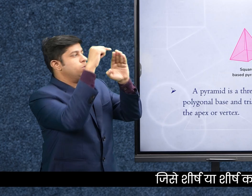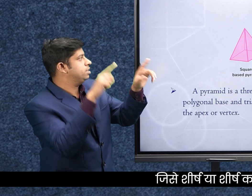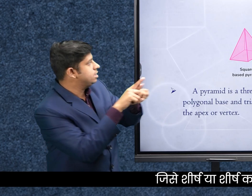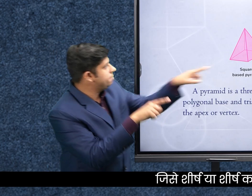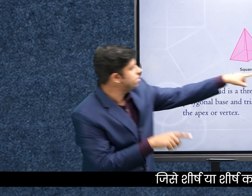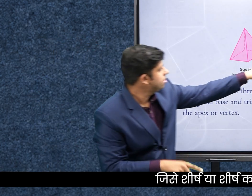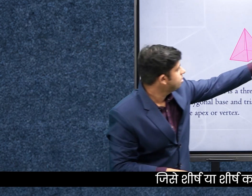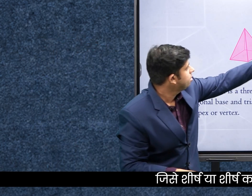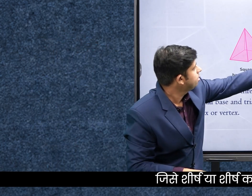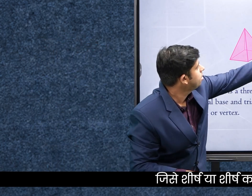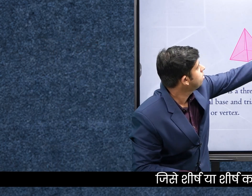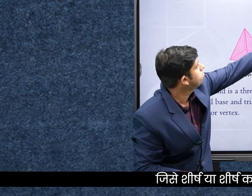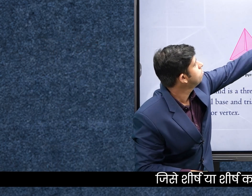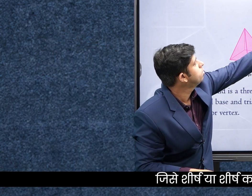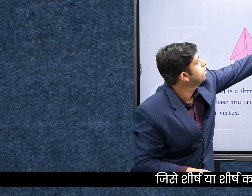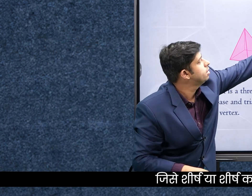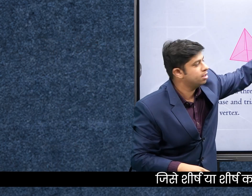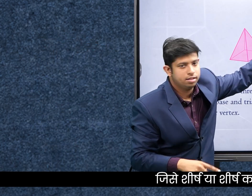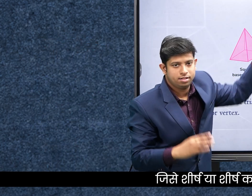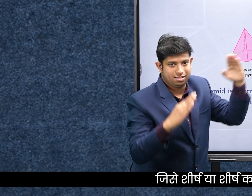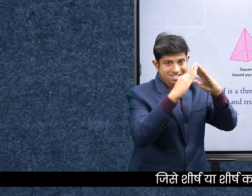या शीर्ष कहा जाता है।